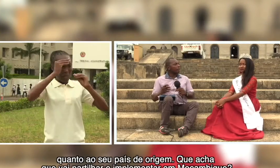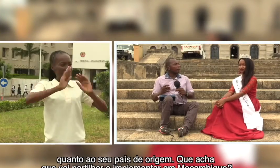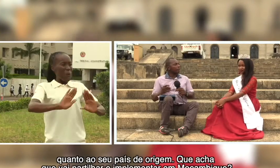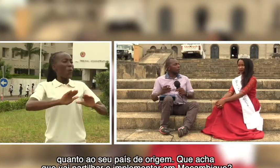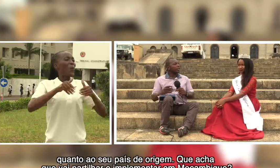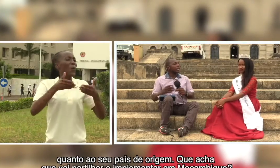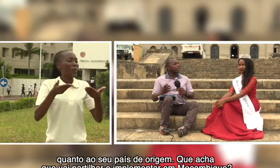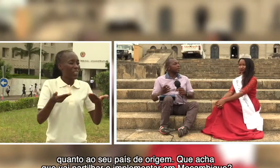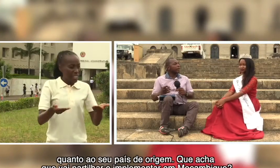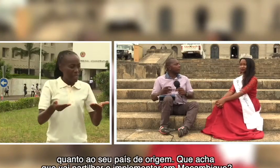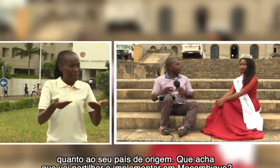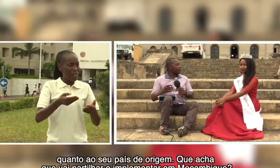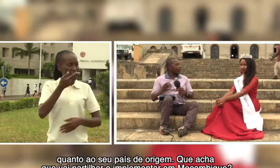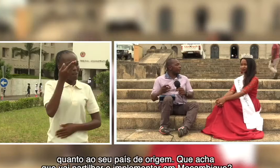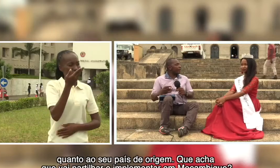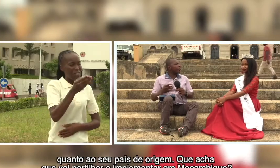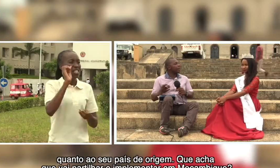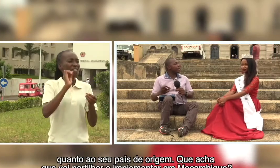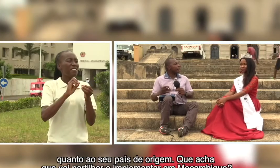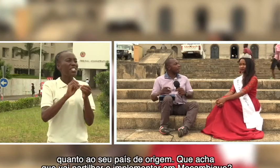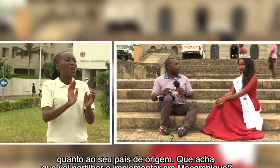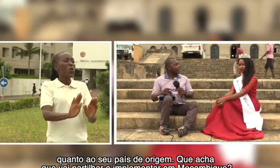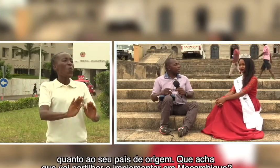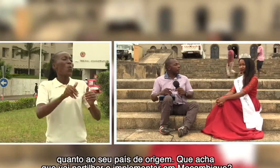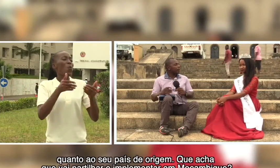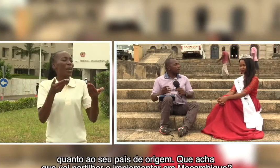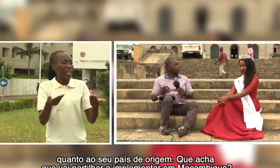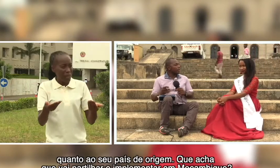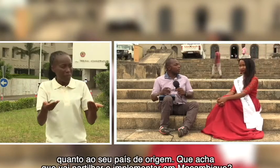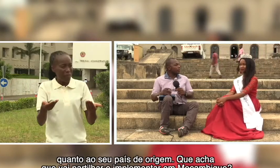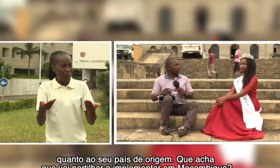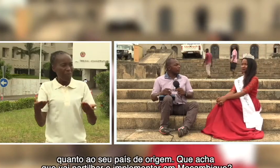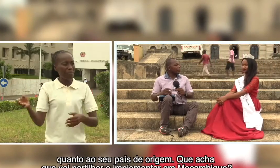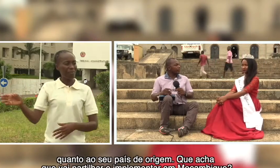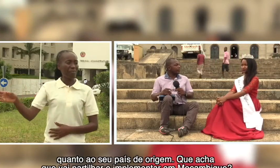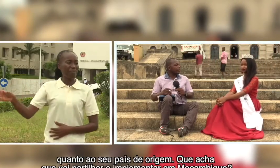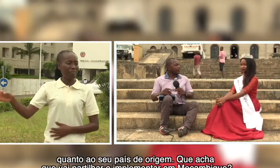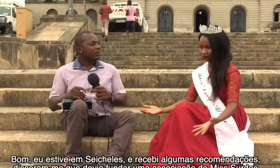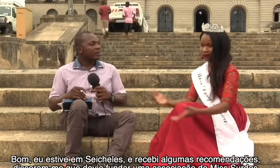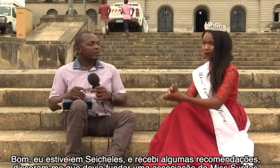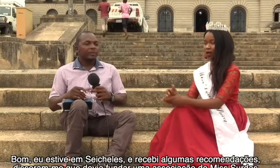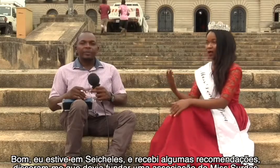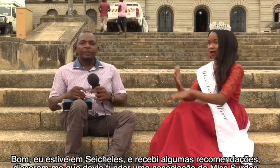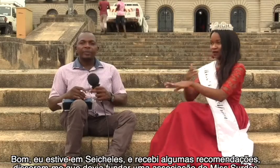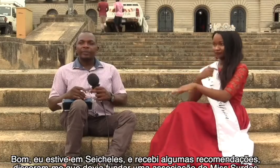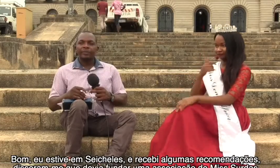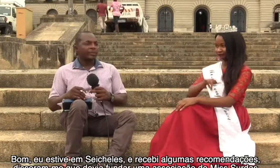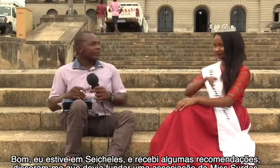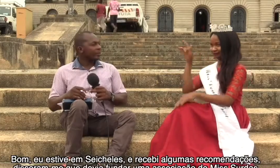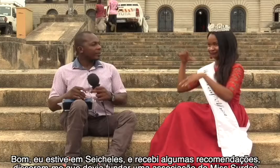o que aprendeu. O que acha que vai implementar? Vai implementar em Moçambique. Bom,